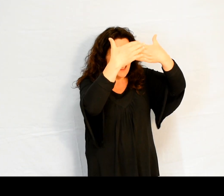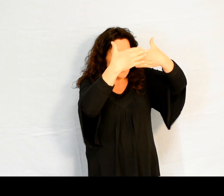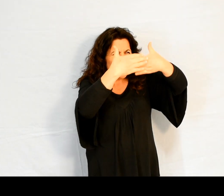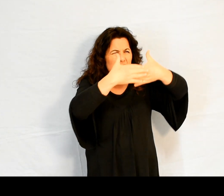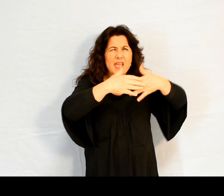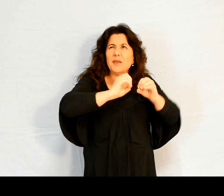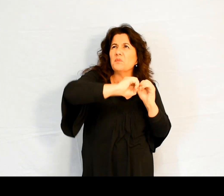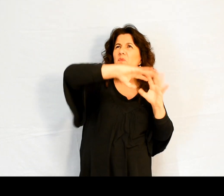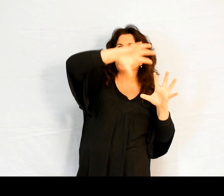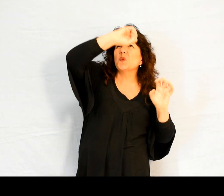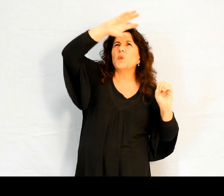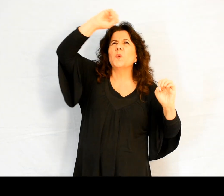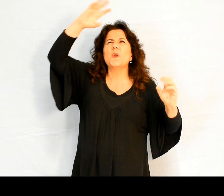peuples.